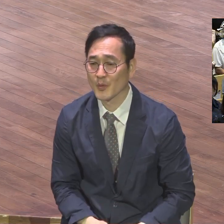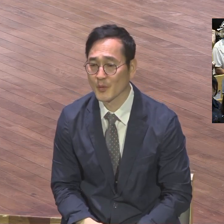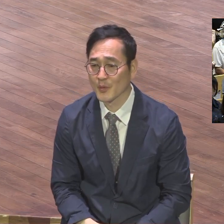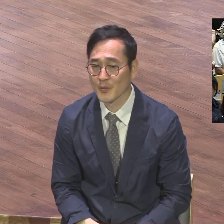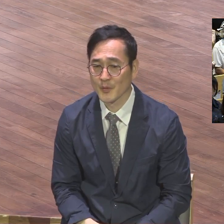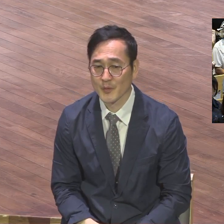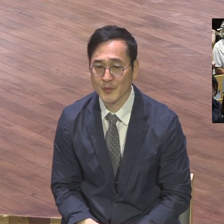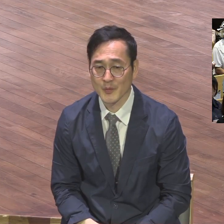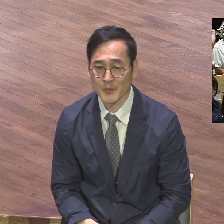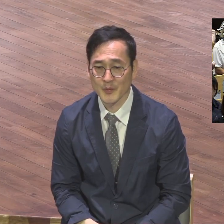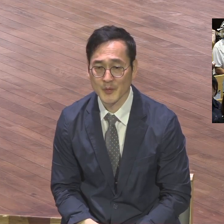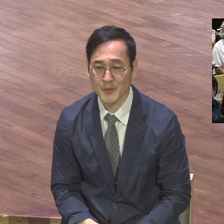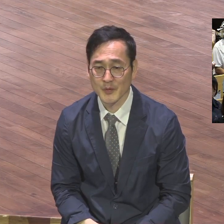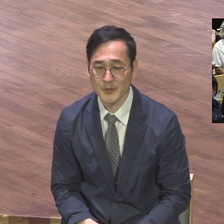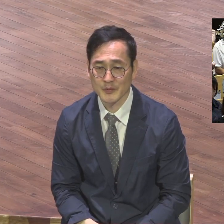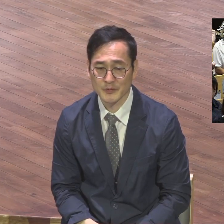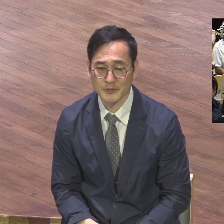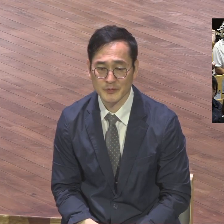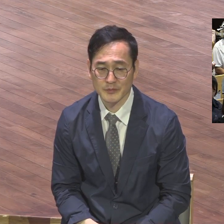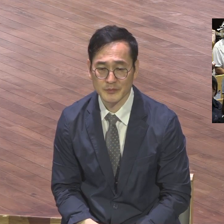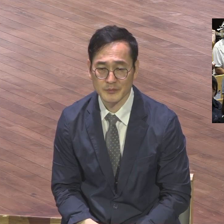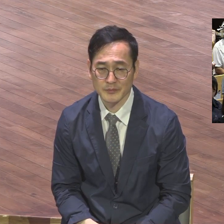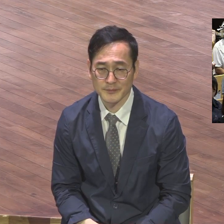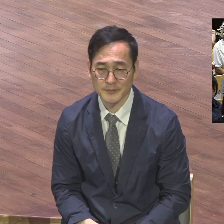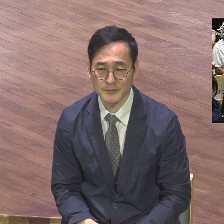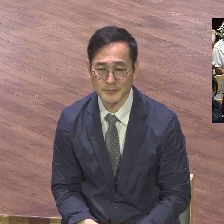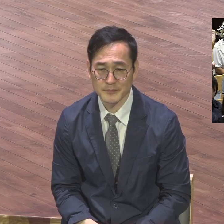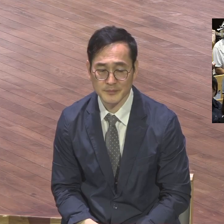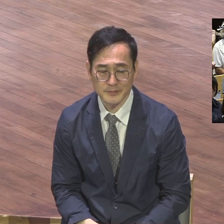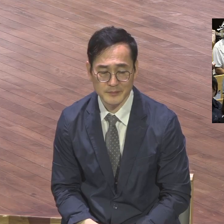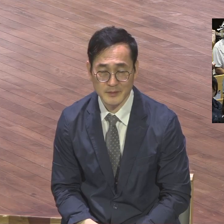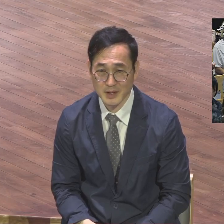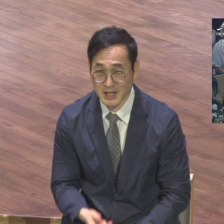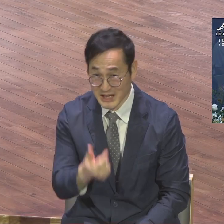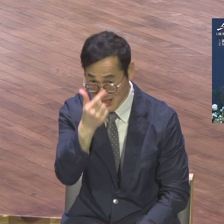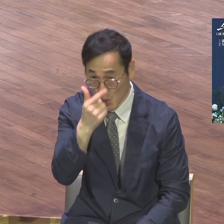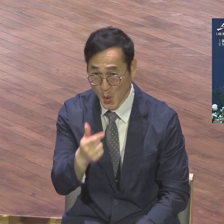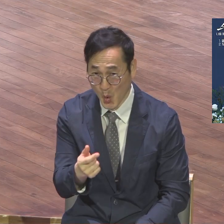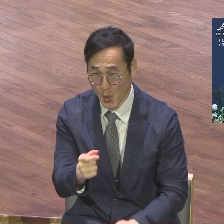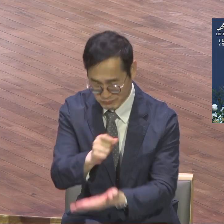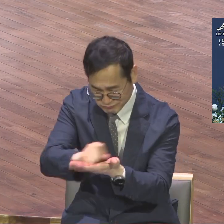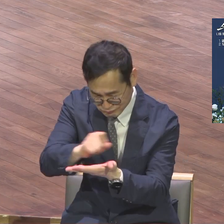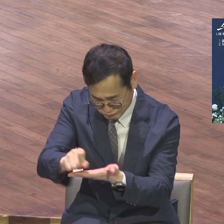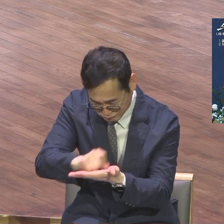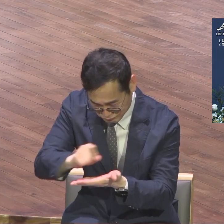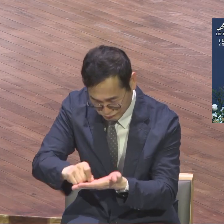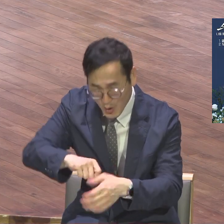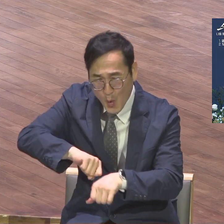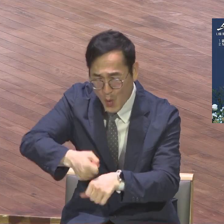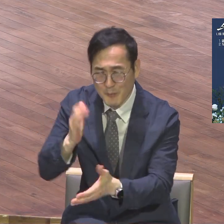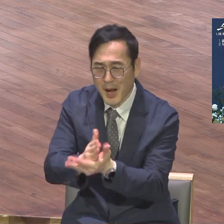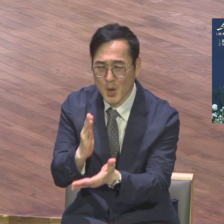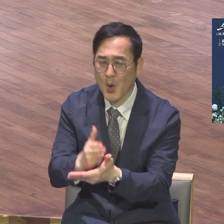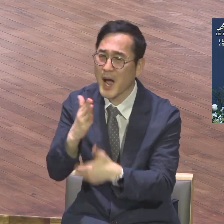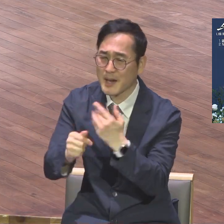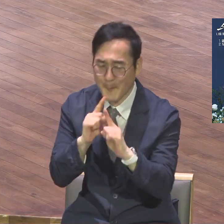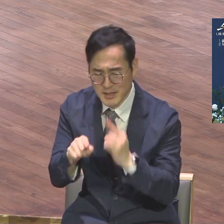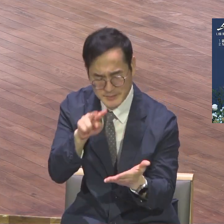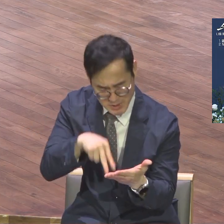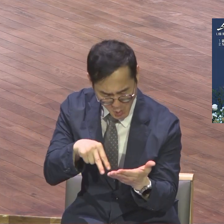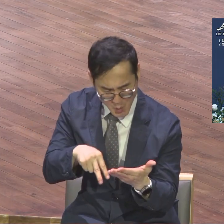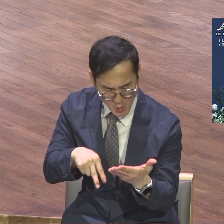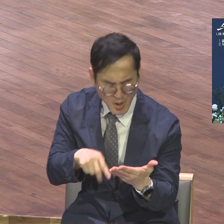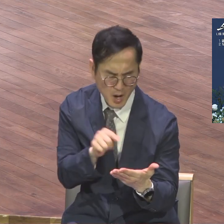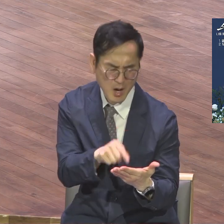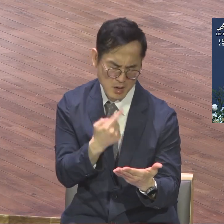그대로 기도하면 돼요. 기도를 뭐 만들려 합니까? 만들지 마세요. 힘듭니다. 그 종교예요. 그냥 주신 말씀 자꾸 그거